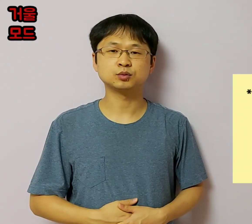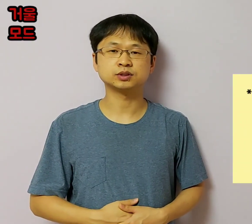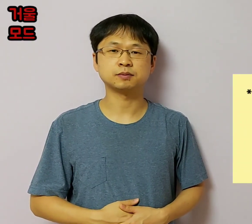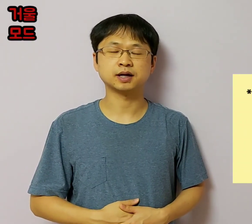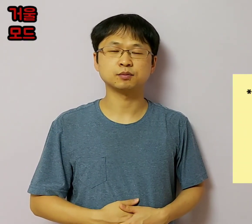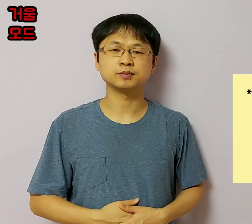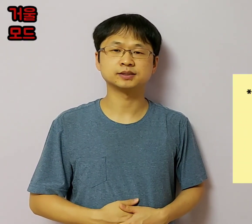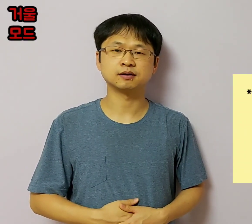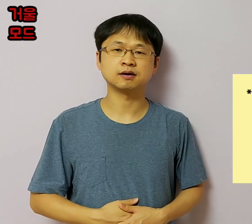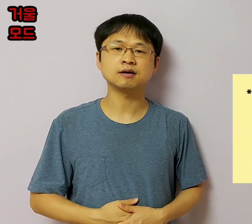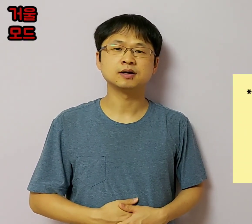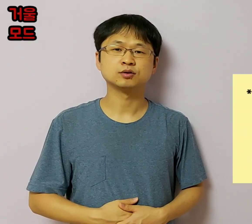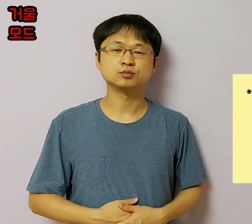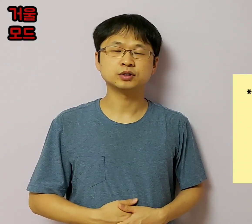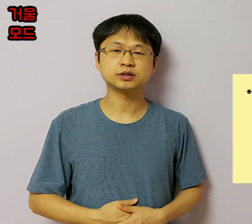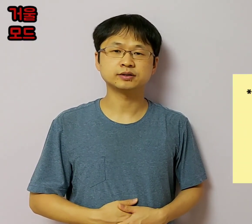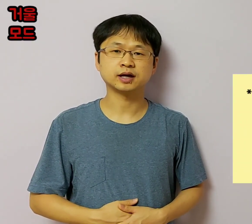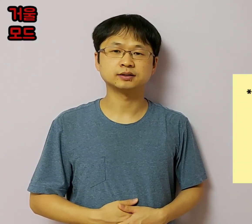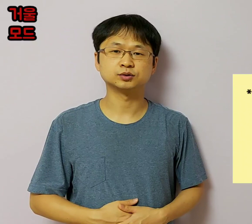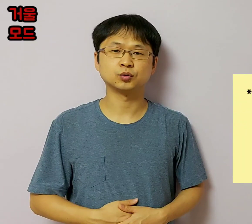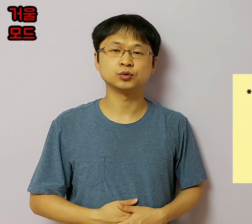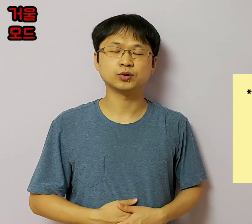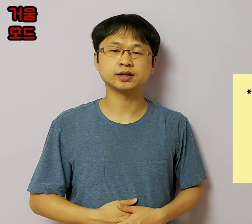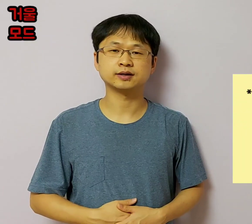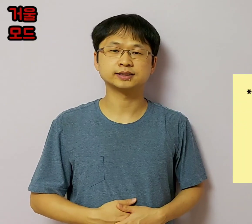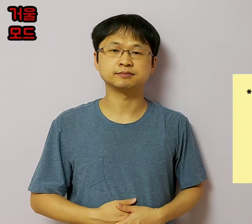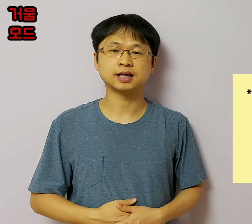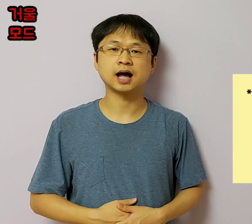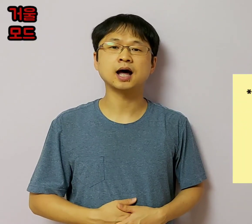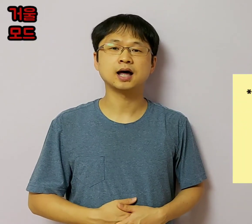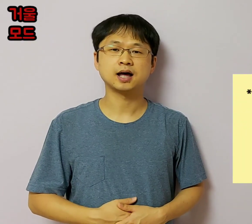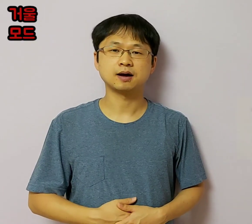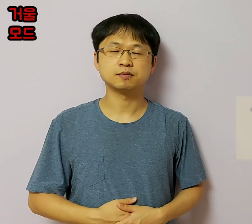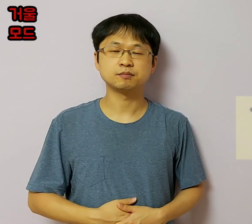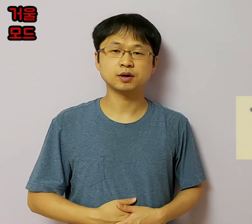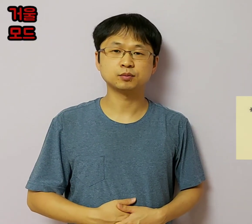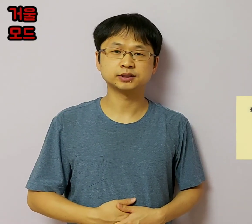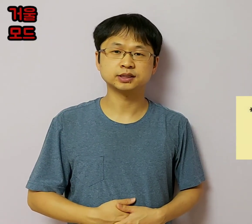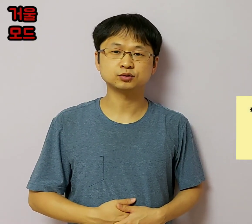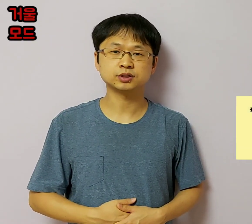곳을 바라보면서 꿈을 키워나가는 좋은 노래인 것 같습니다. 한번 배워보시길